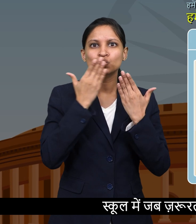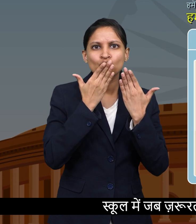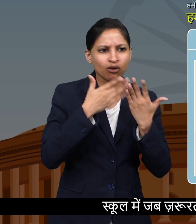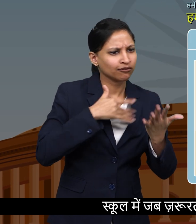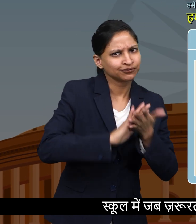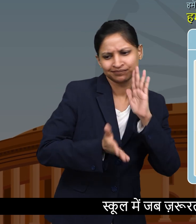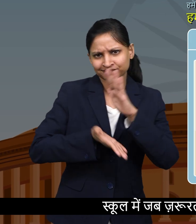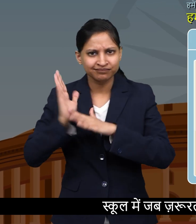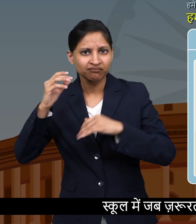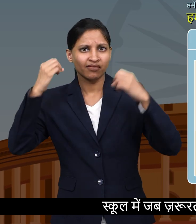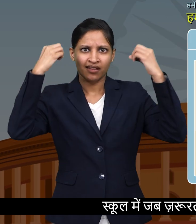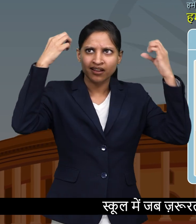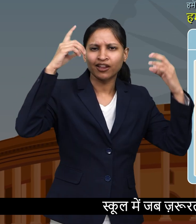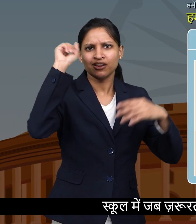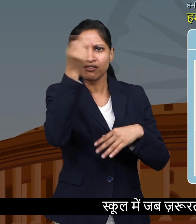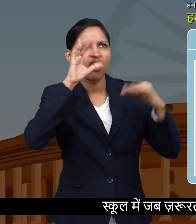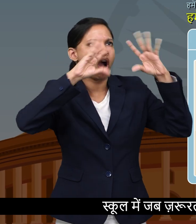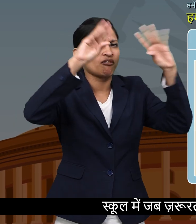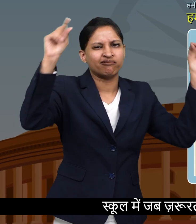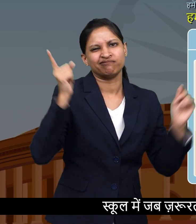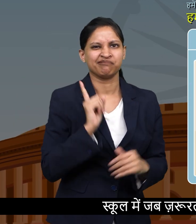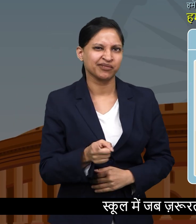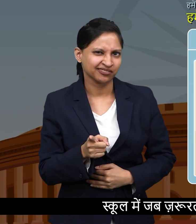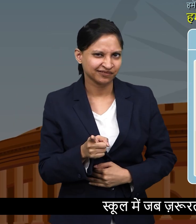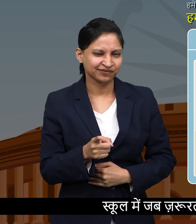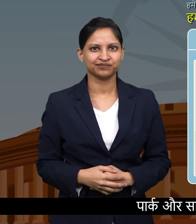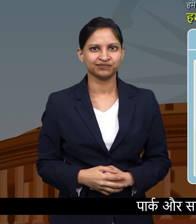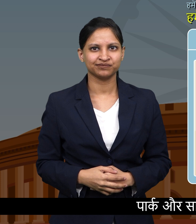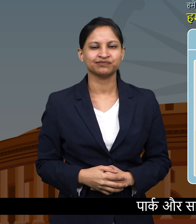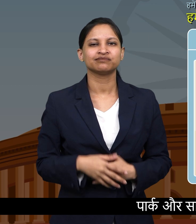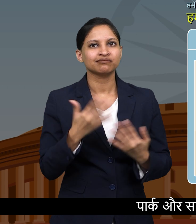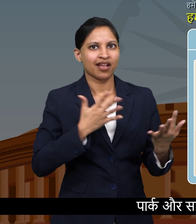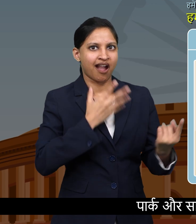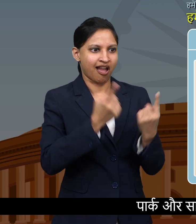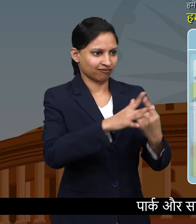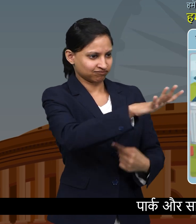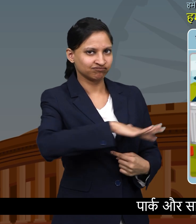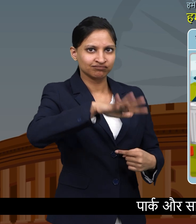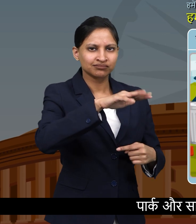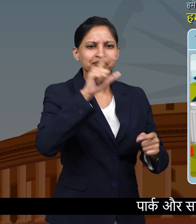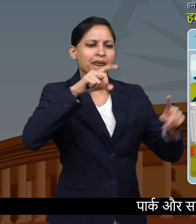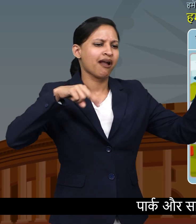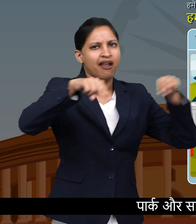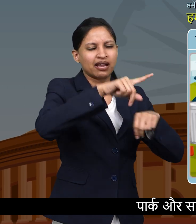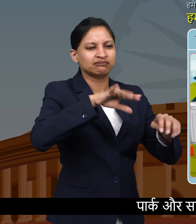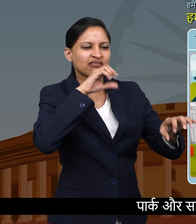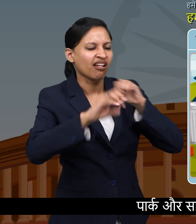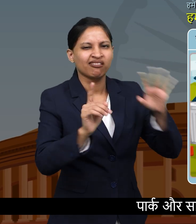स्कूल में जब जरूरत न हो तो लाइट और पंखे बंद कर दे। पार्क और सार्वजनिक स्थानों को साफ